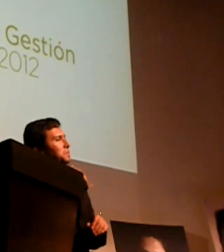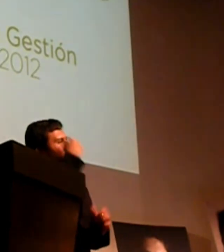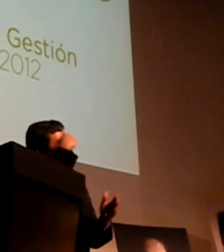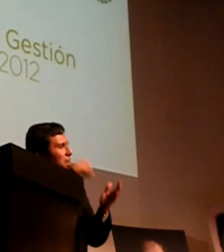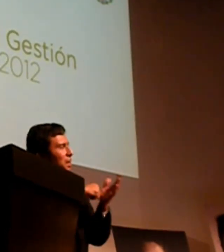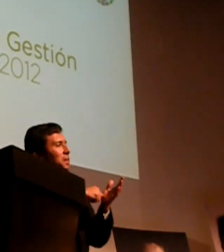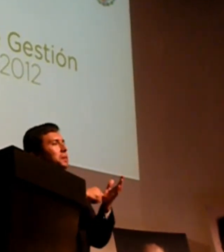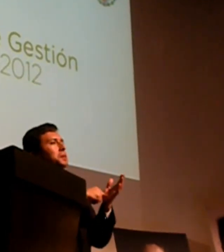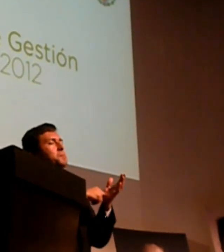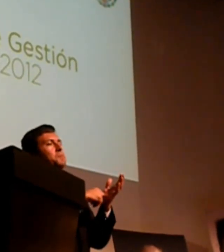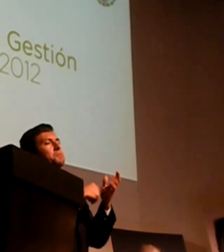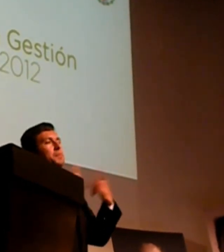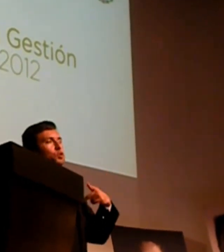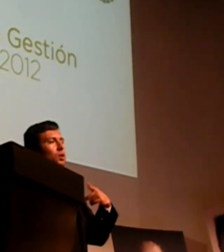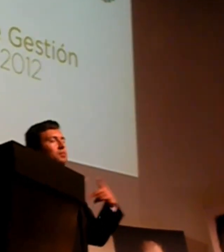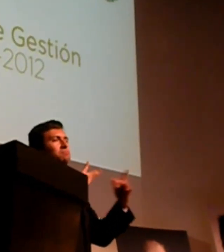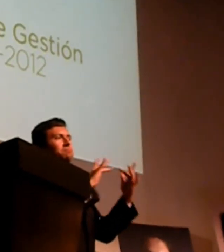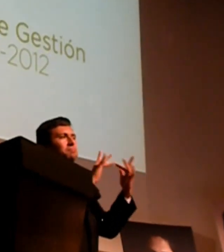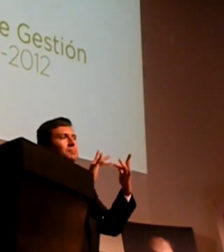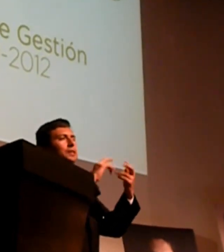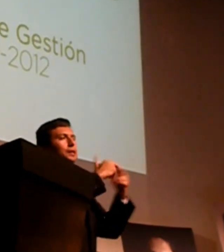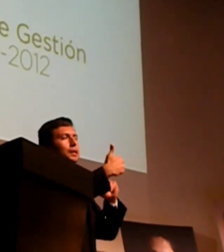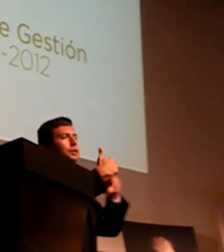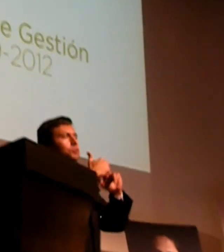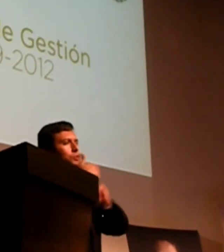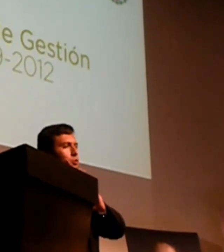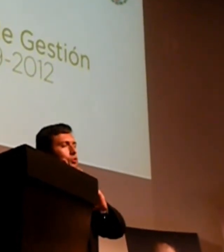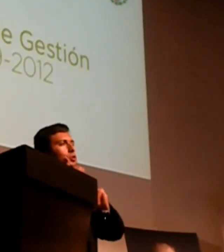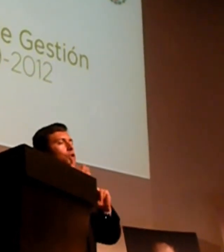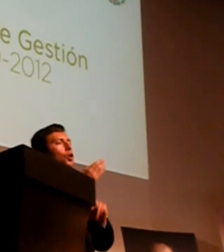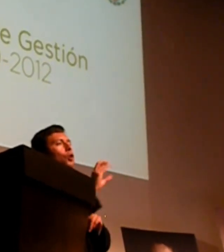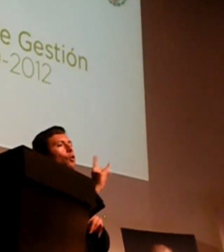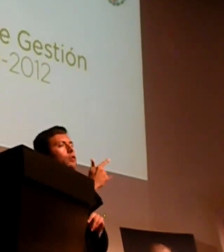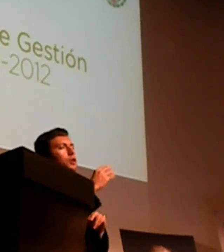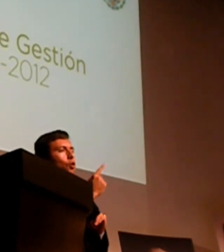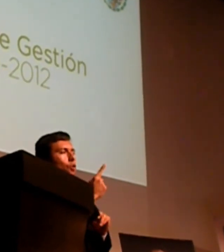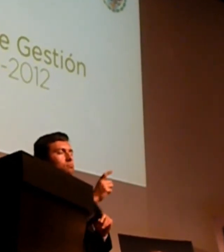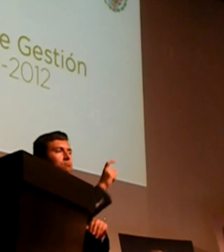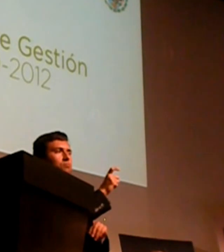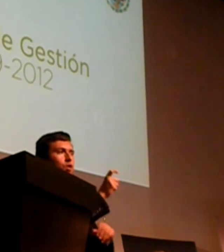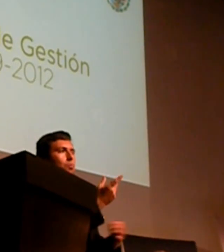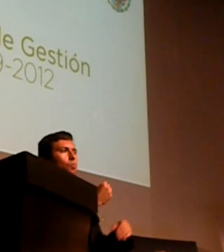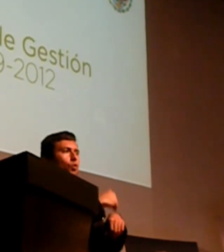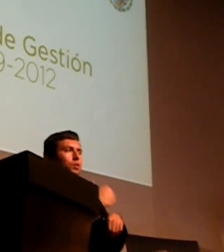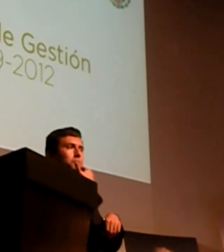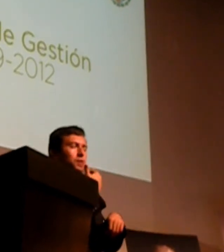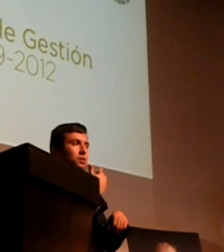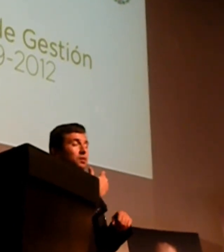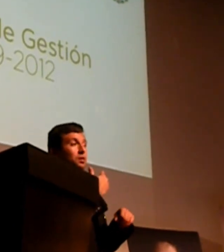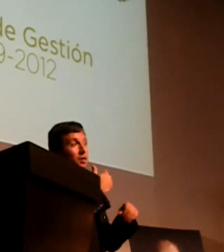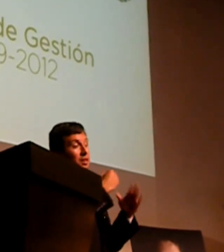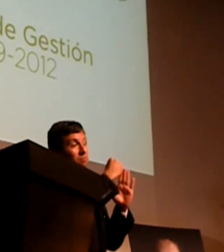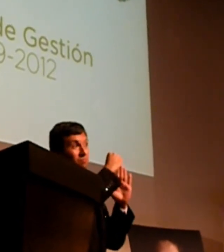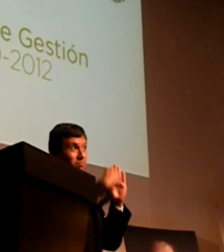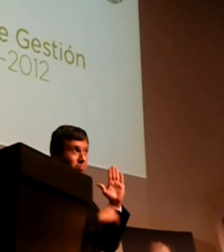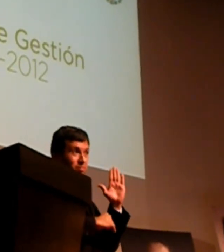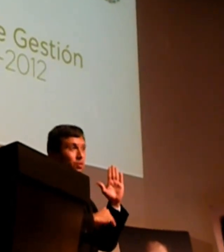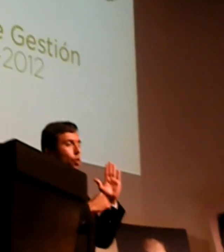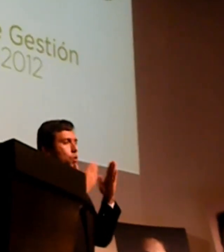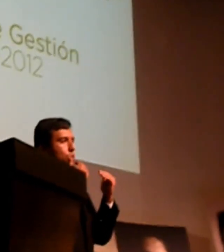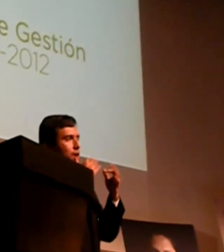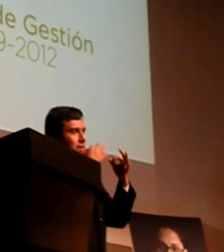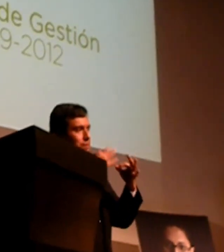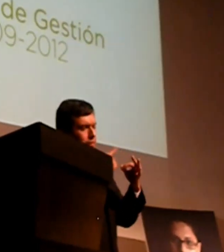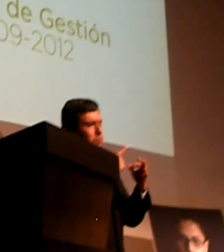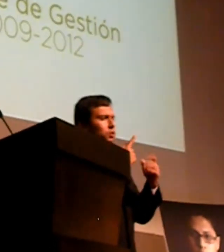relaciones interpersonales y los códigos de conducta formales e informales que definen la sociedad que somos, el gobierno que